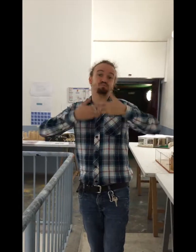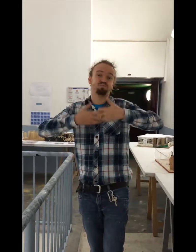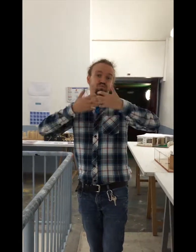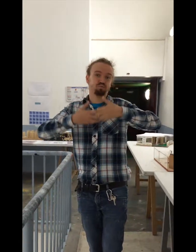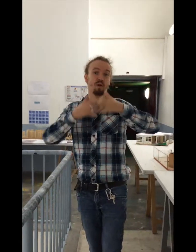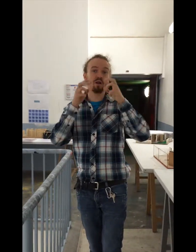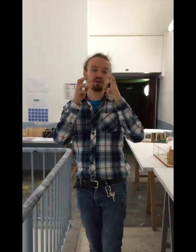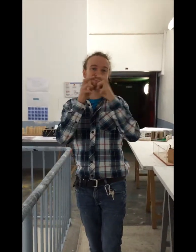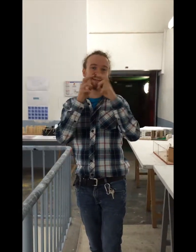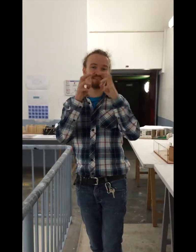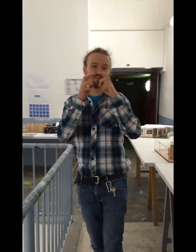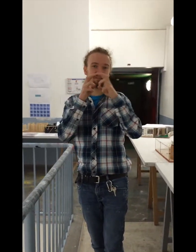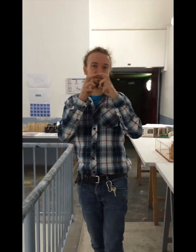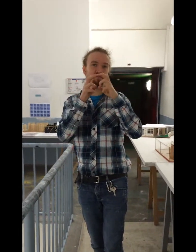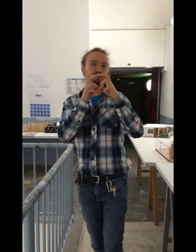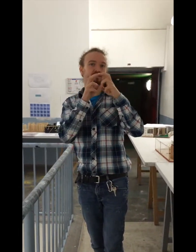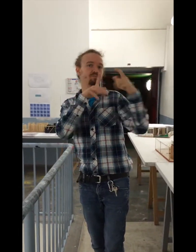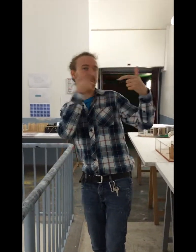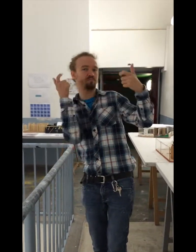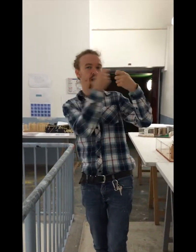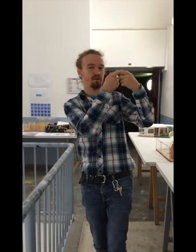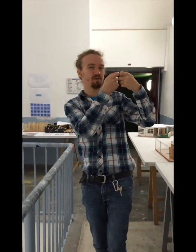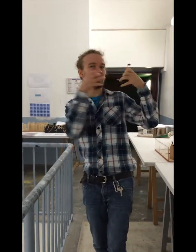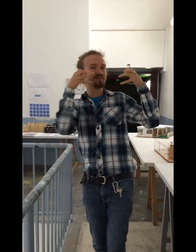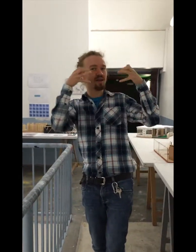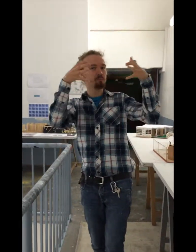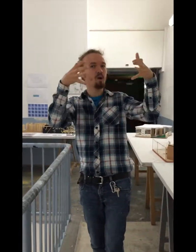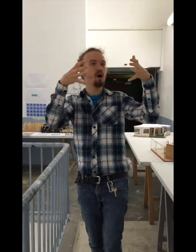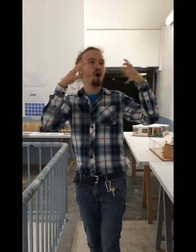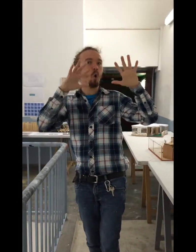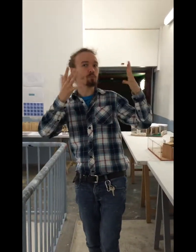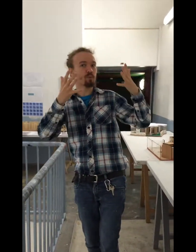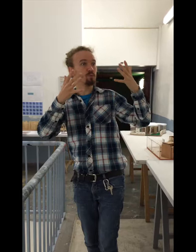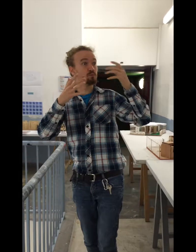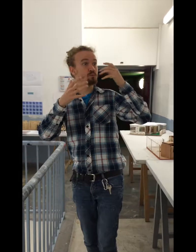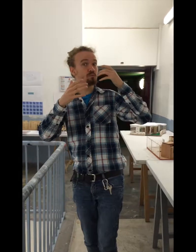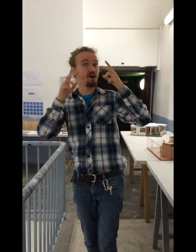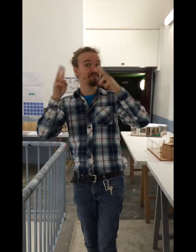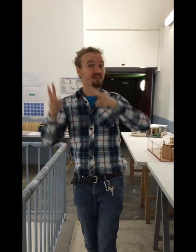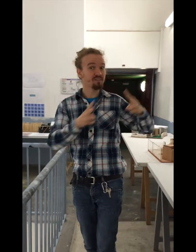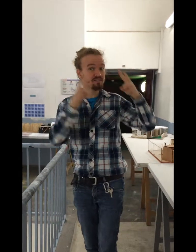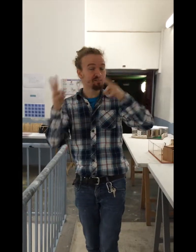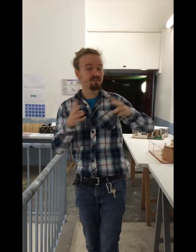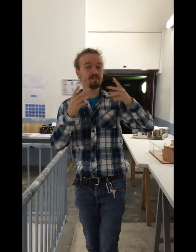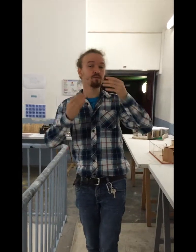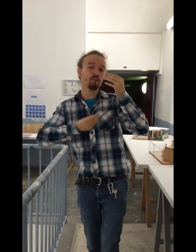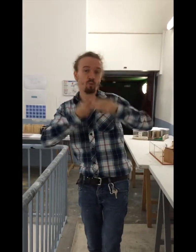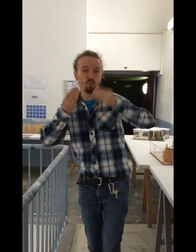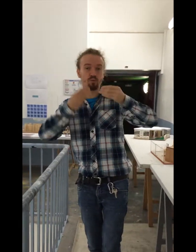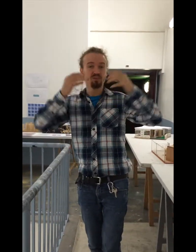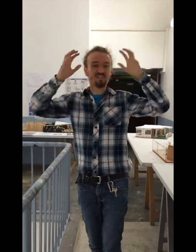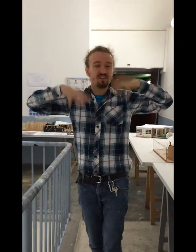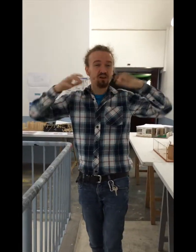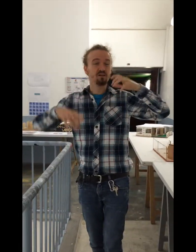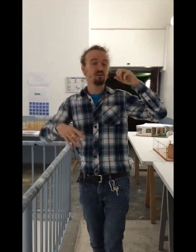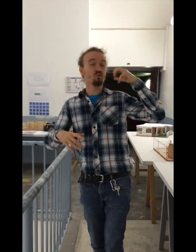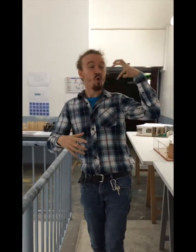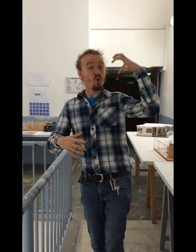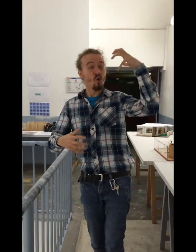souhaité installer et qui fonctionnent avec des capteurs particuliers par rapport au climat, qu'il pleuve,